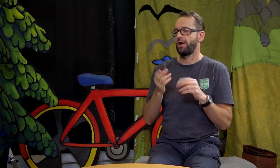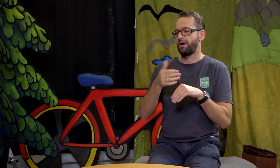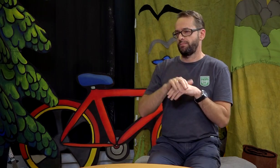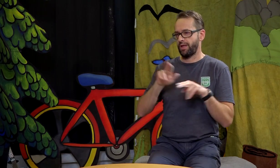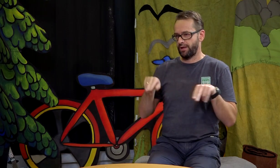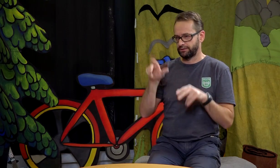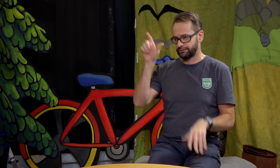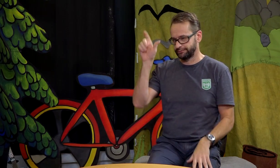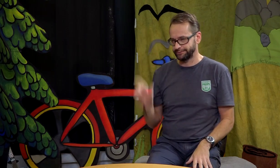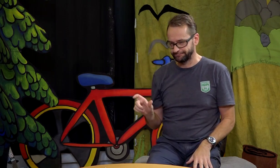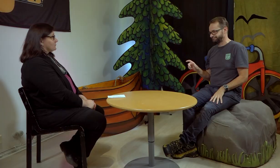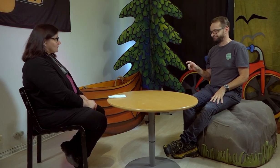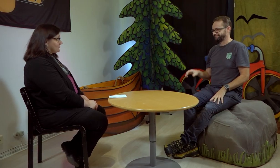ja ammattitanssijaksi.